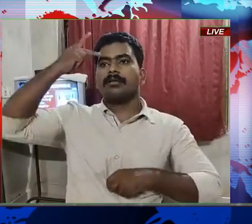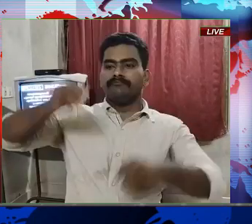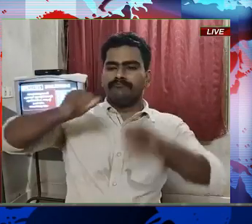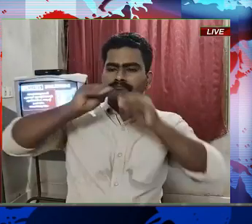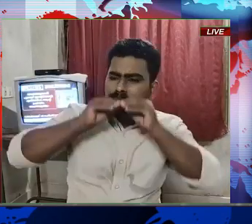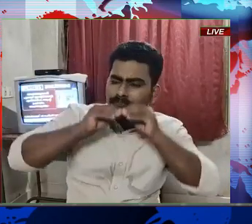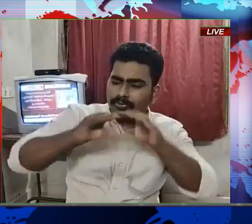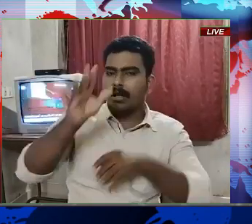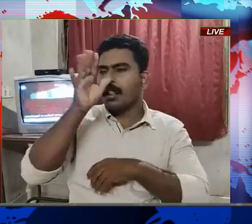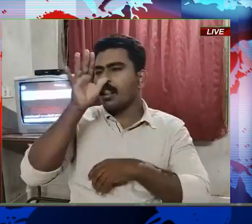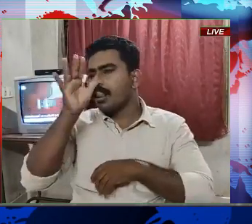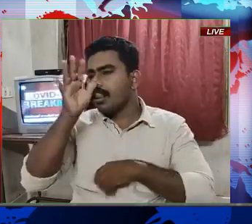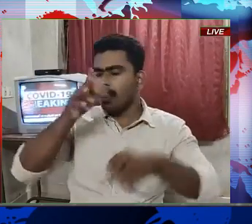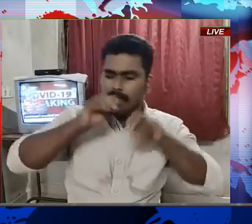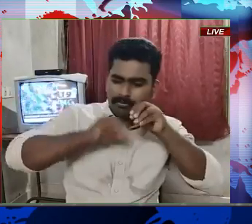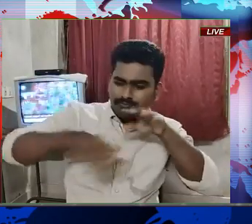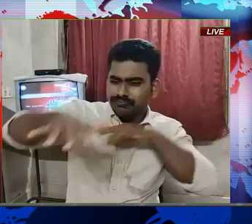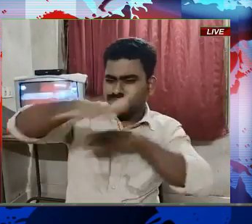ഒരാളുടെ കുടുംബാംഗം